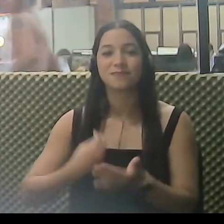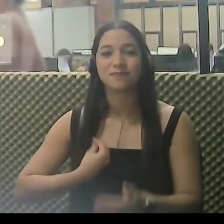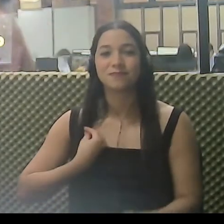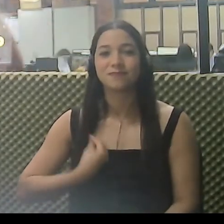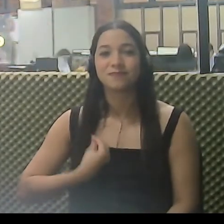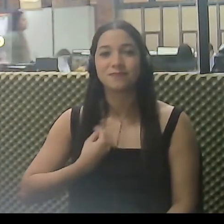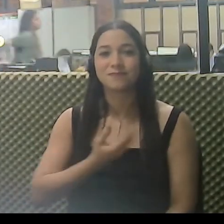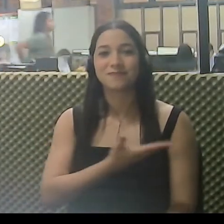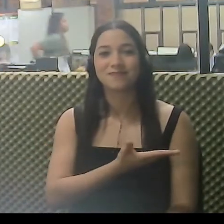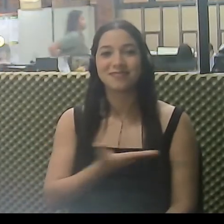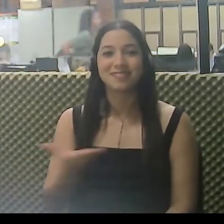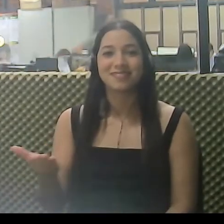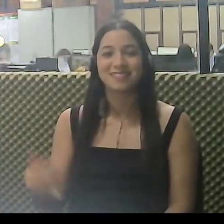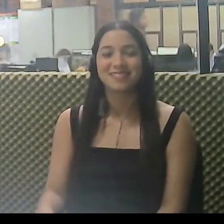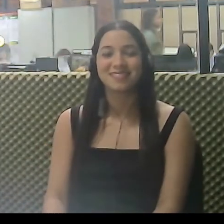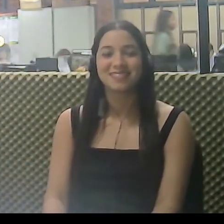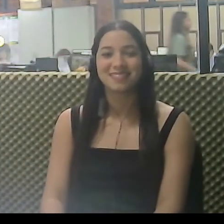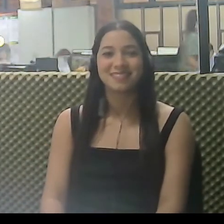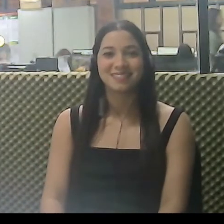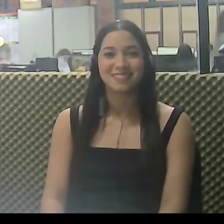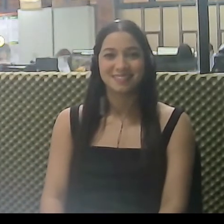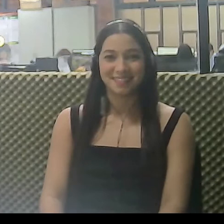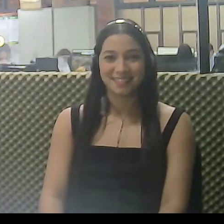Uberlândia no ar pra você.